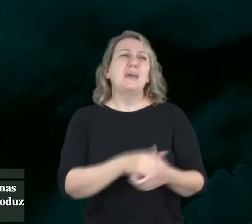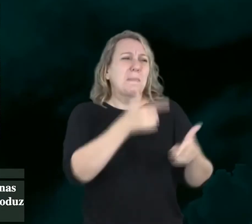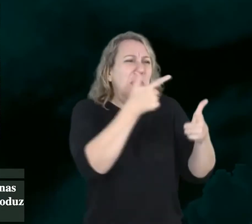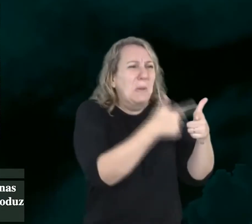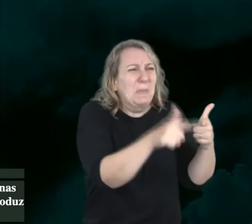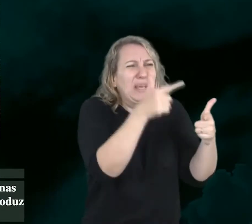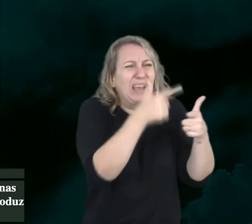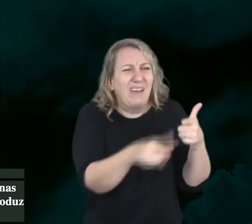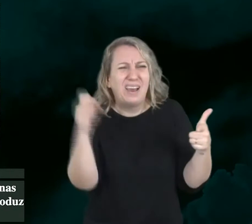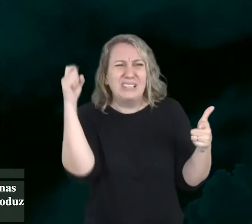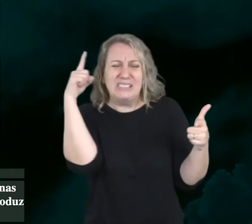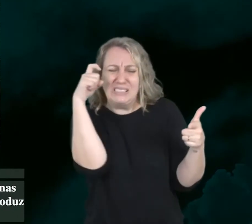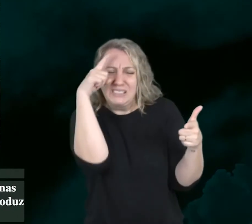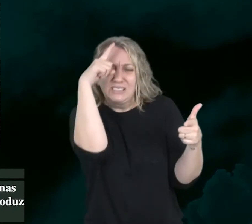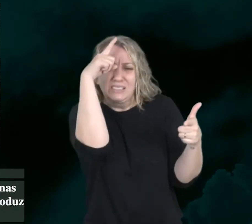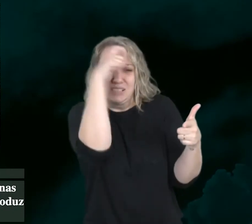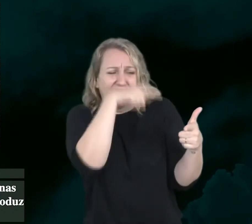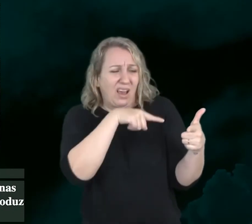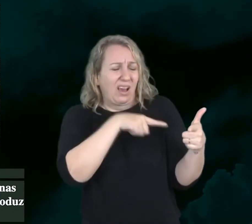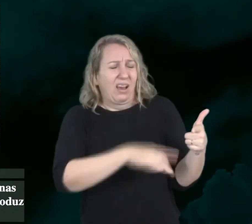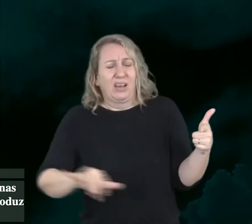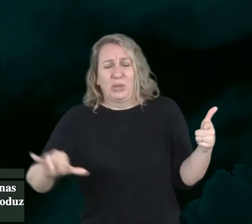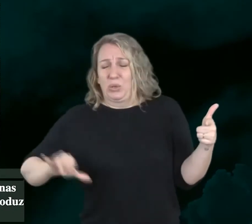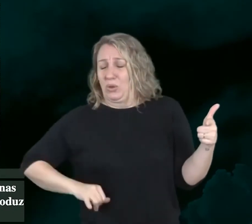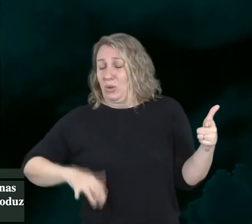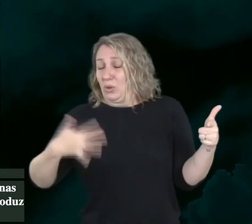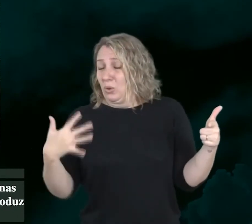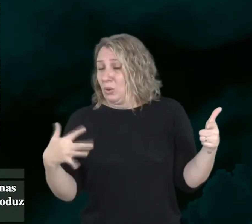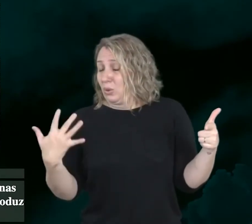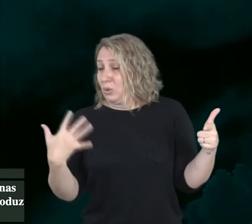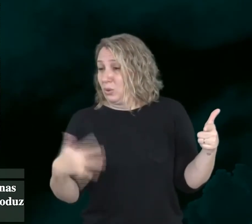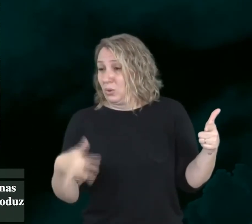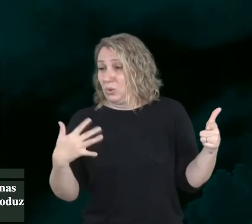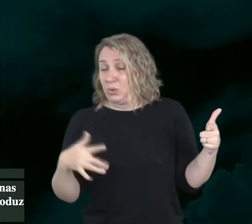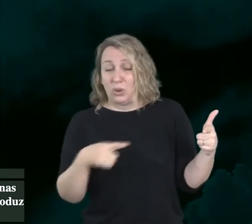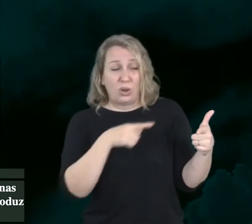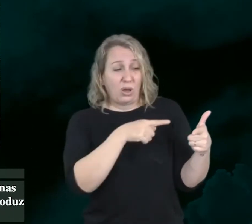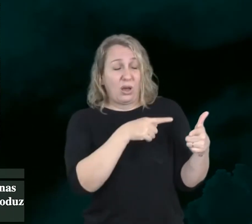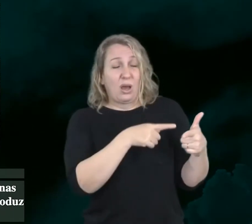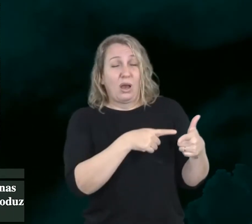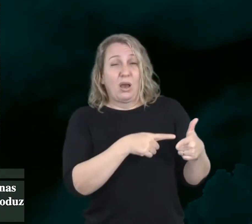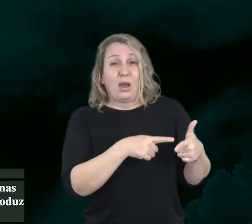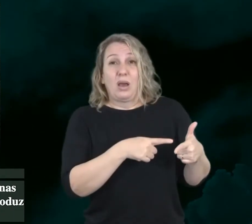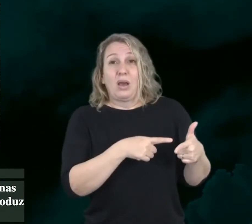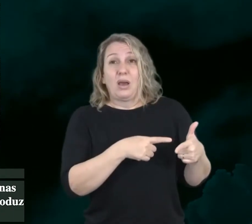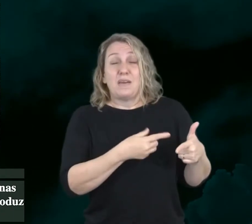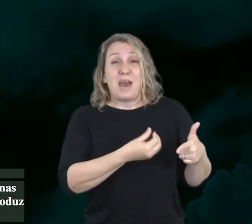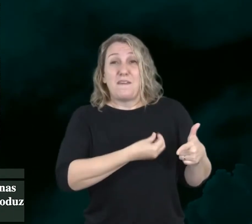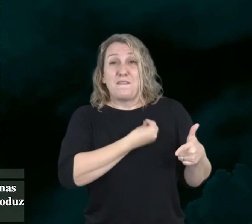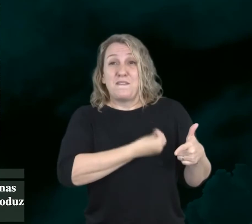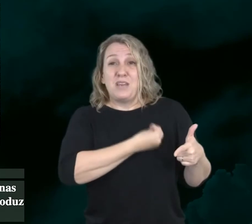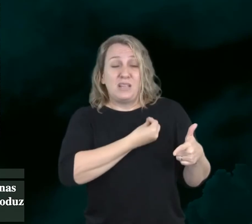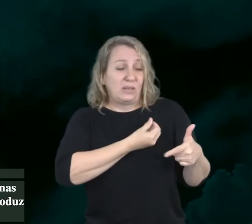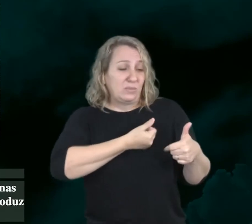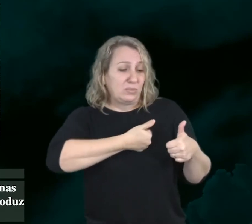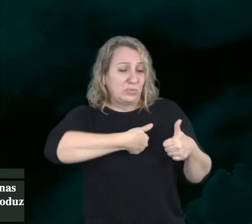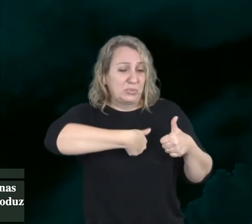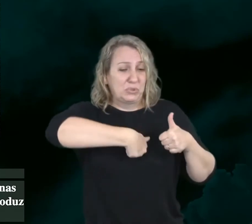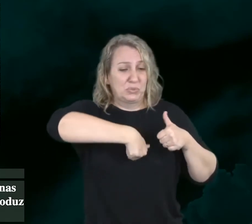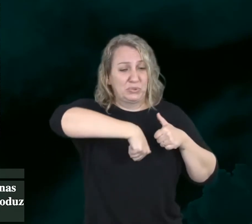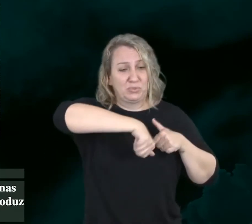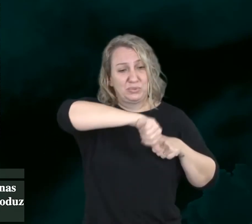perseverança. Sem uma pessoa que nunca passou por dificuldades. Às vezes nós estamos vendo